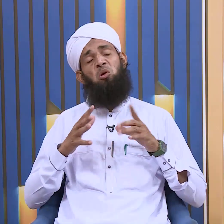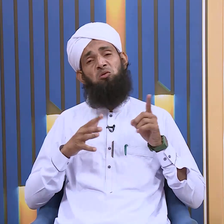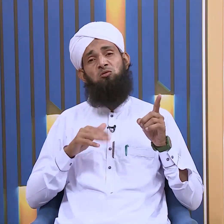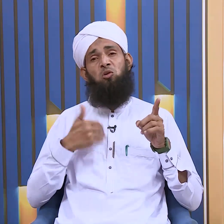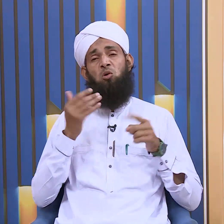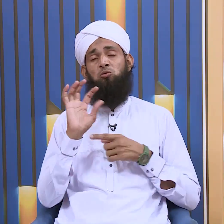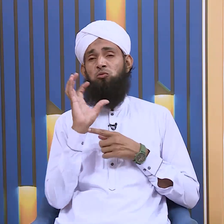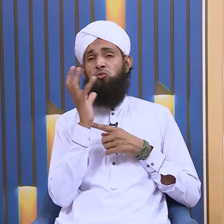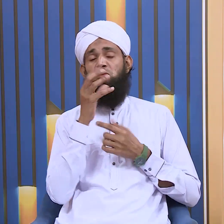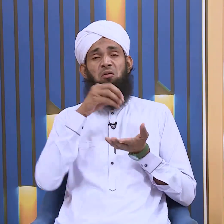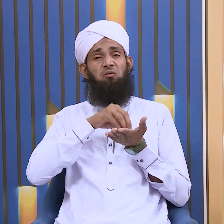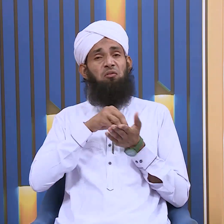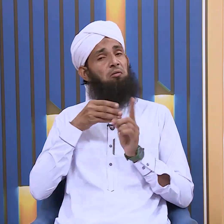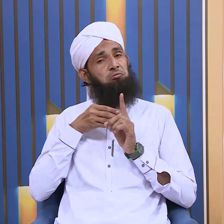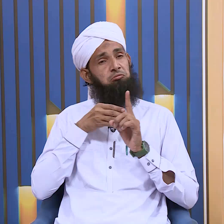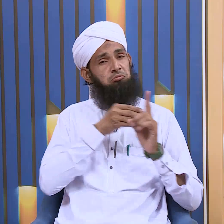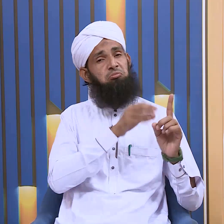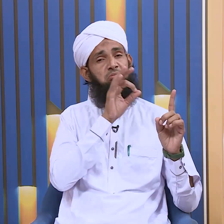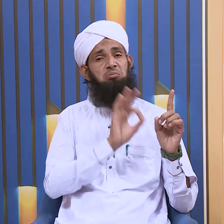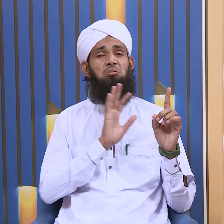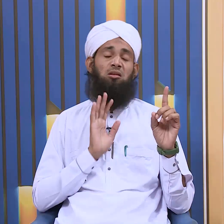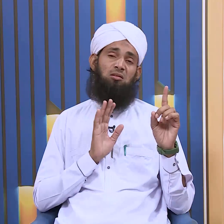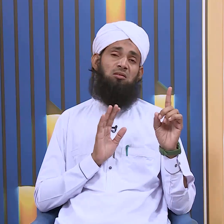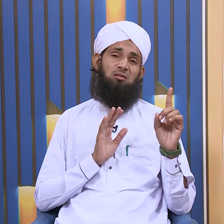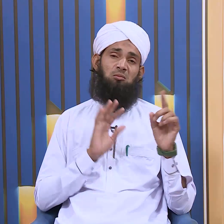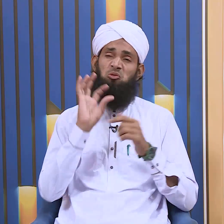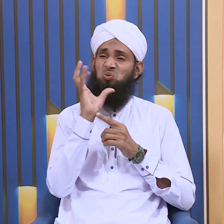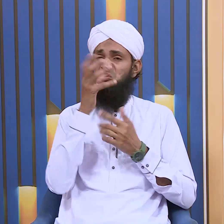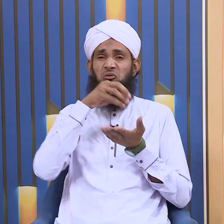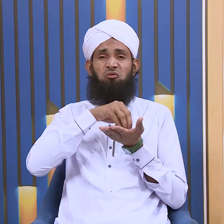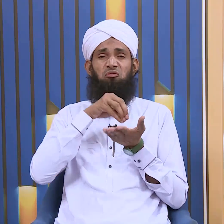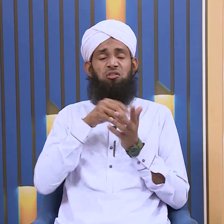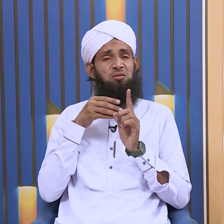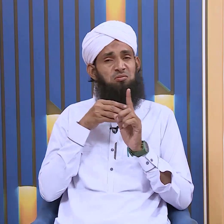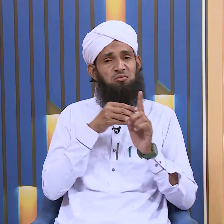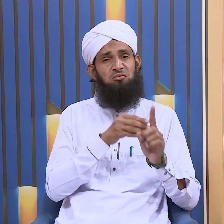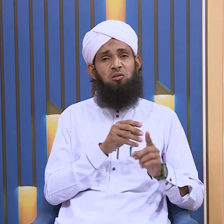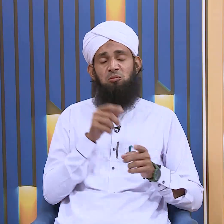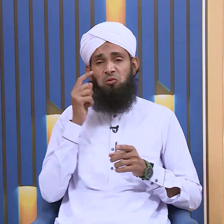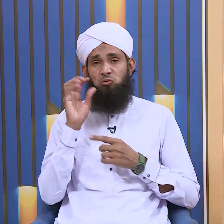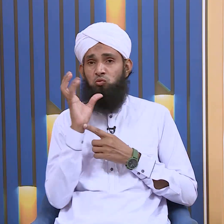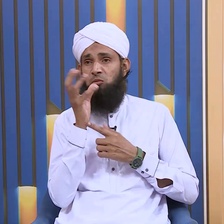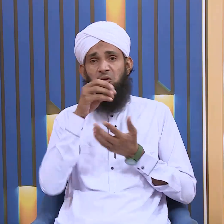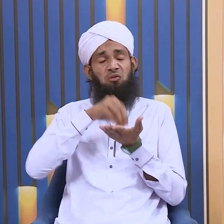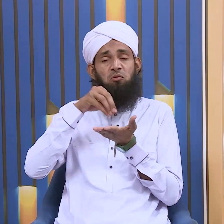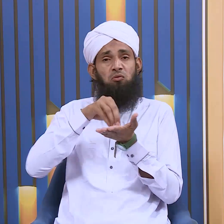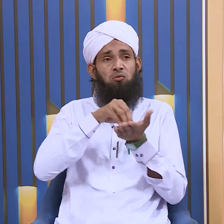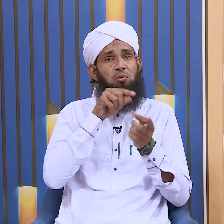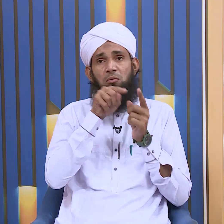دنیاوی فوائد پر اس کی نظر ہوتی ہے، بس وہ دنیاوی فوائد دیکھ رہا ہوتا ہے کہ مجھے یہ فائدہ ملے گا، مجھے یہ فائدہ ملے گا، اور